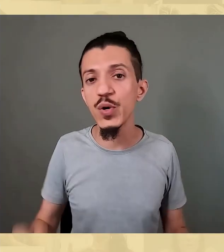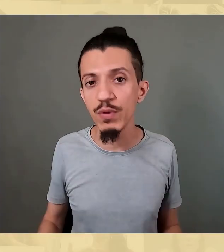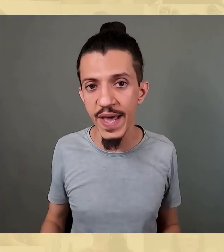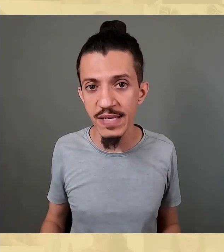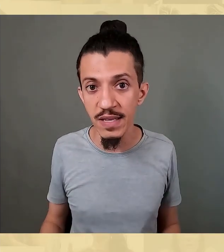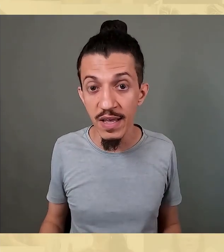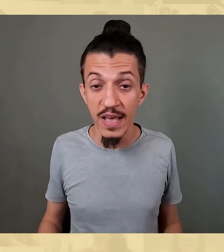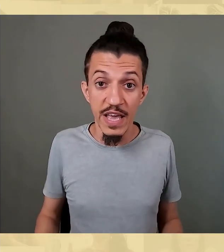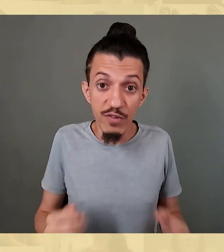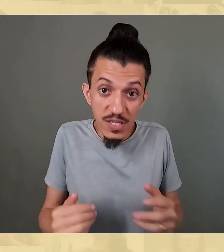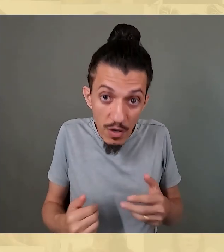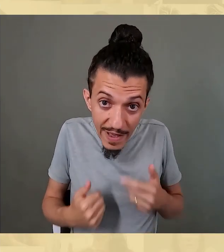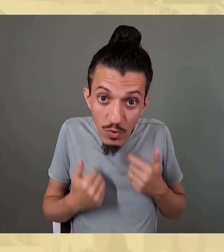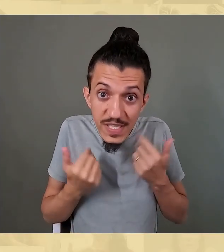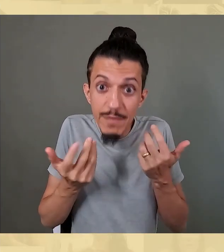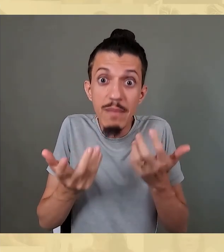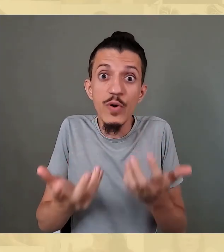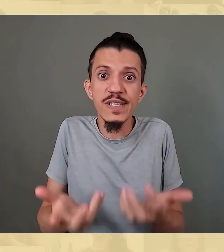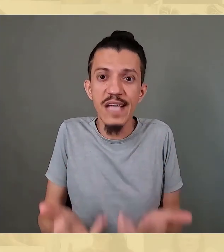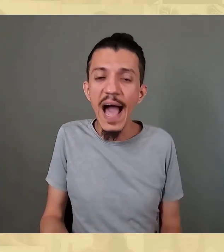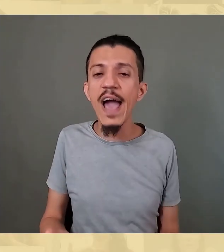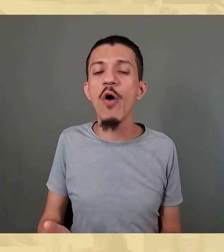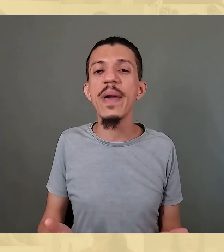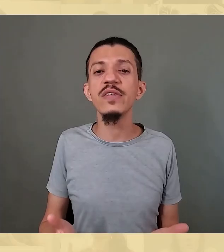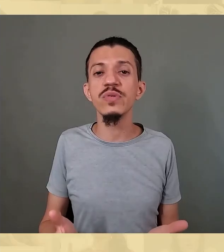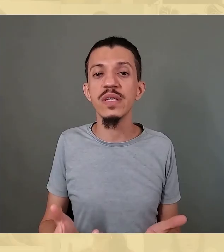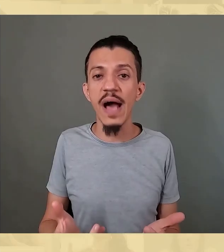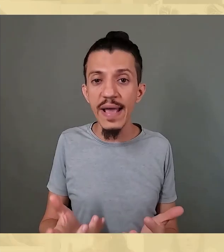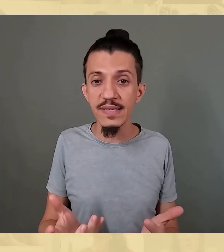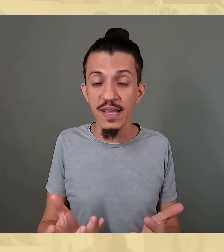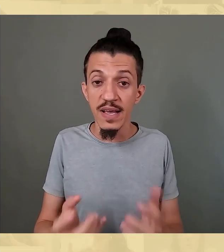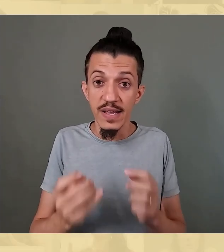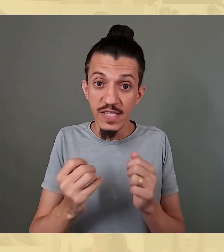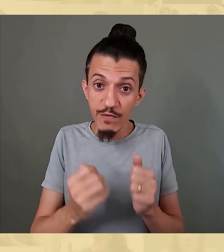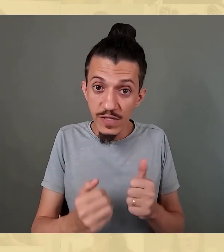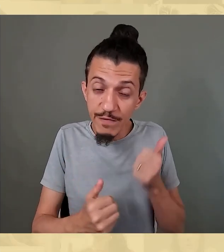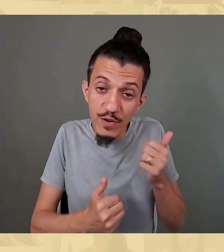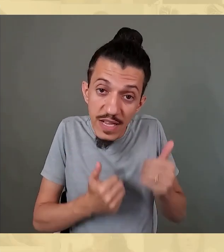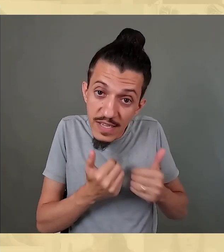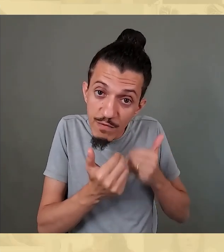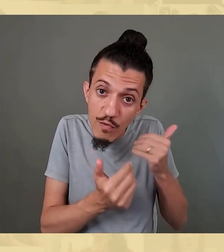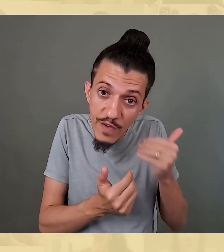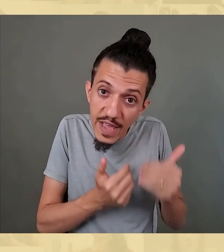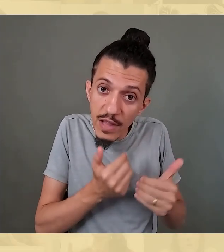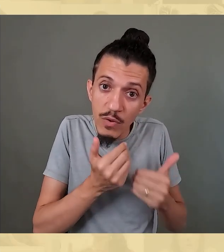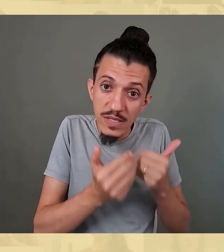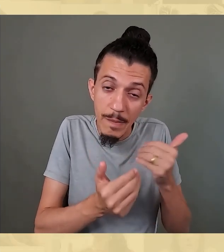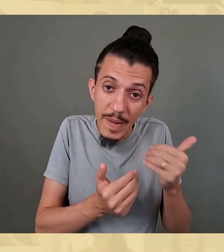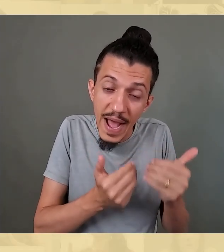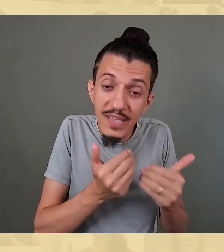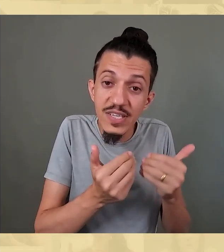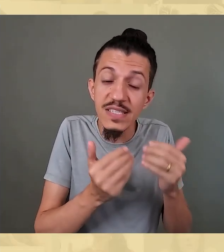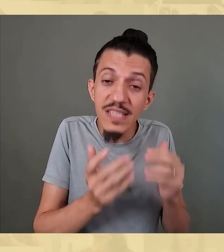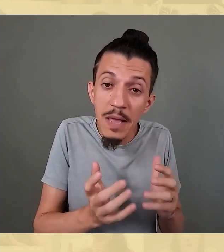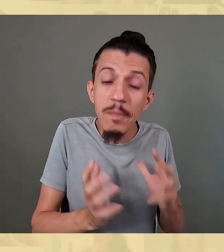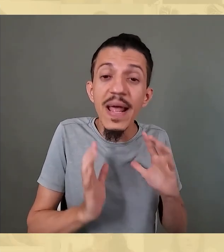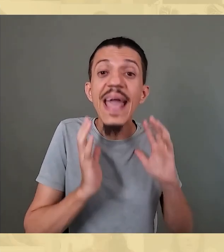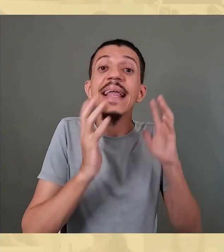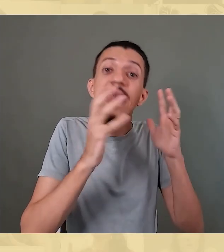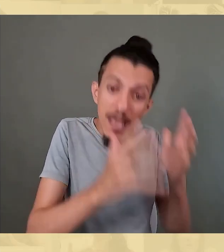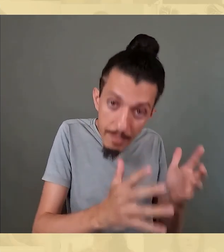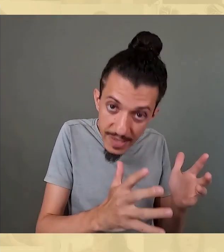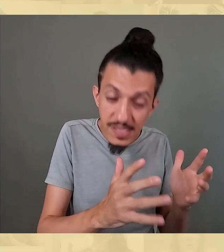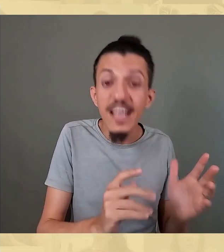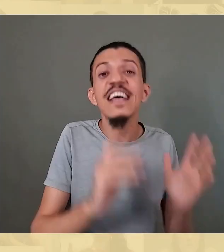do português, e você só vai conseguir memorizar realmente os sinais se você for desenvolvendo essa prática sempre